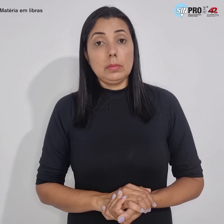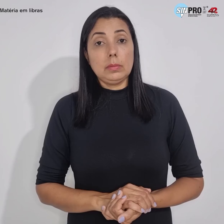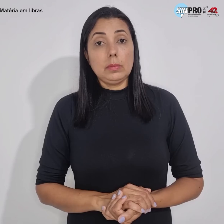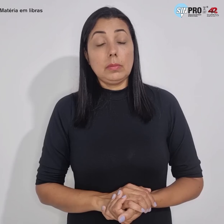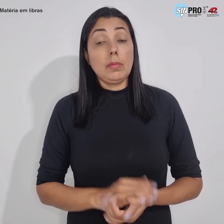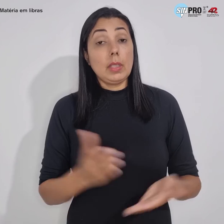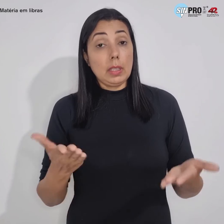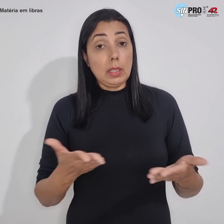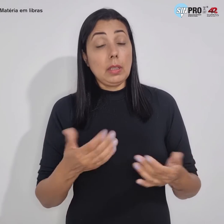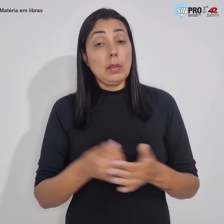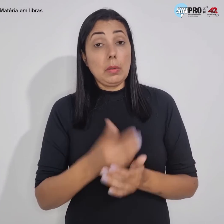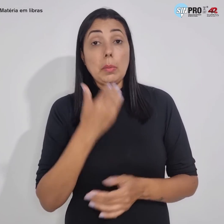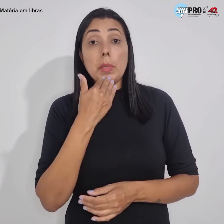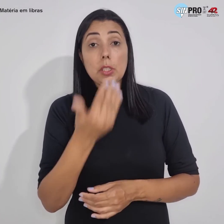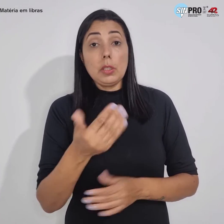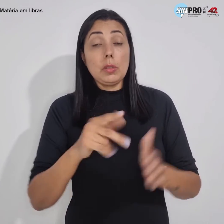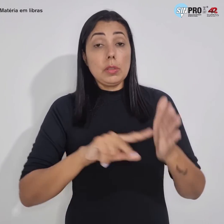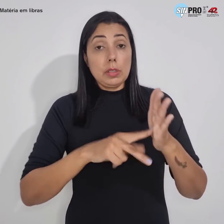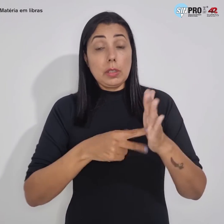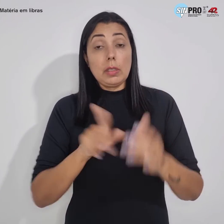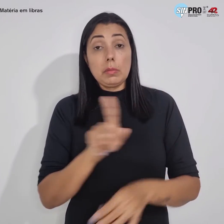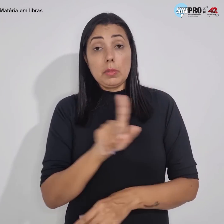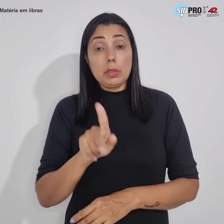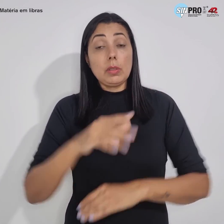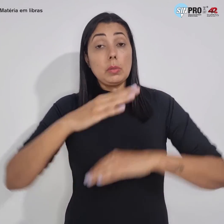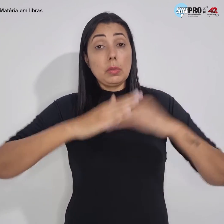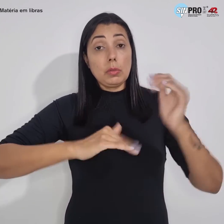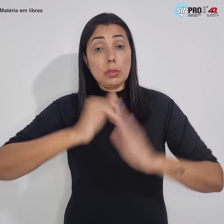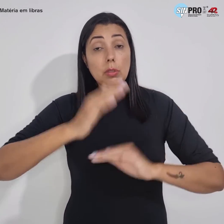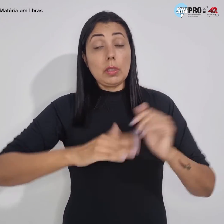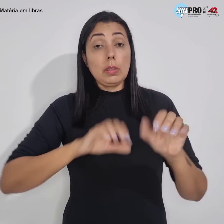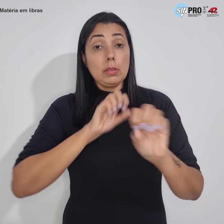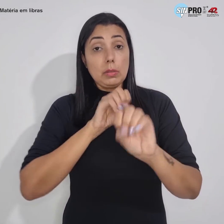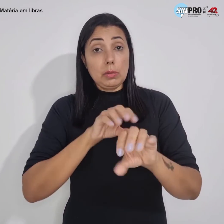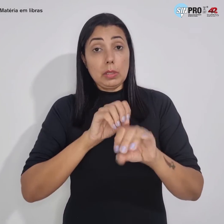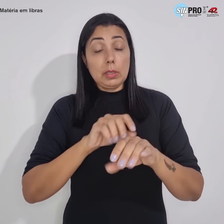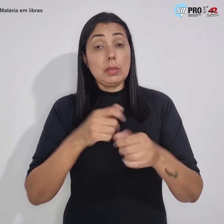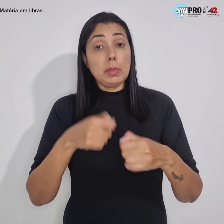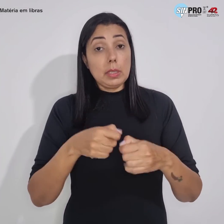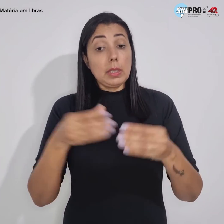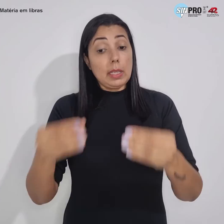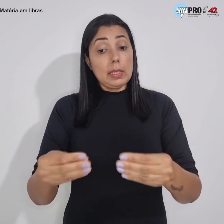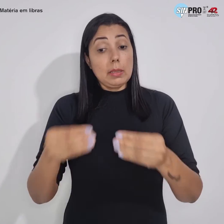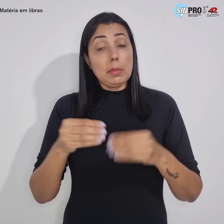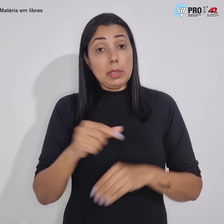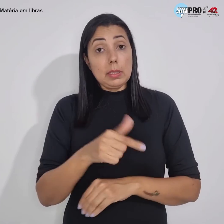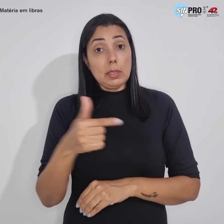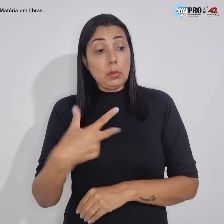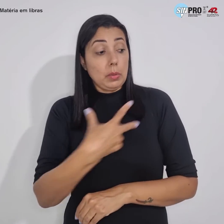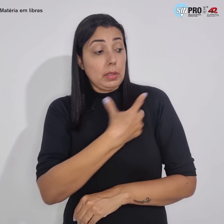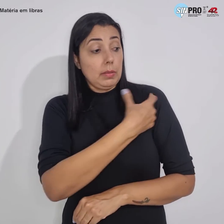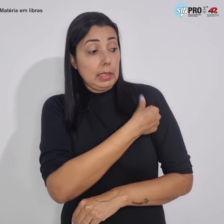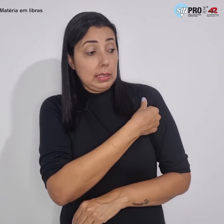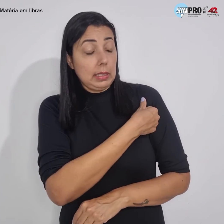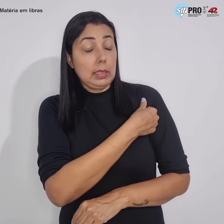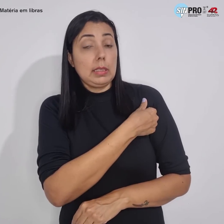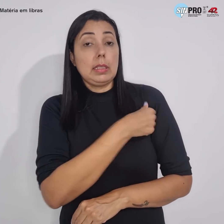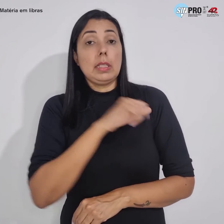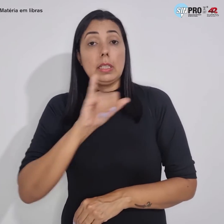Conforme reivindicação do Simpro, profissionais da educação devem receber segunda dose de vacina Janssen.